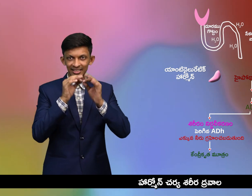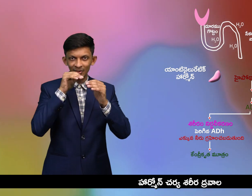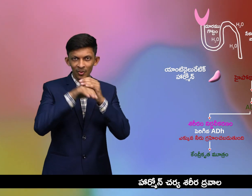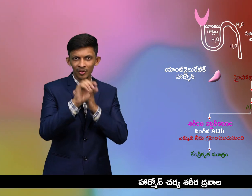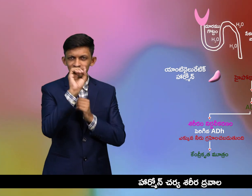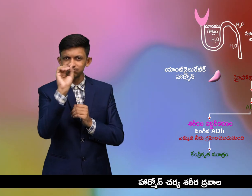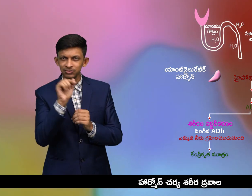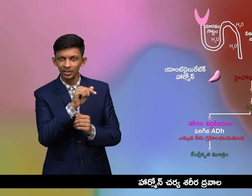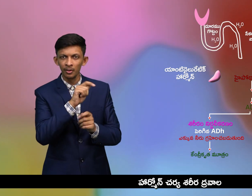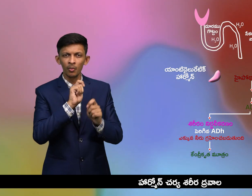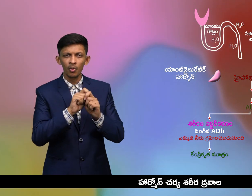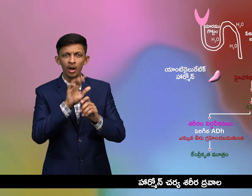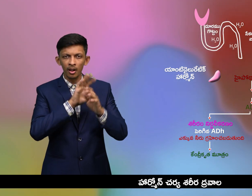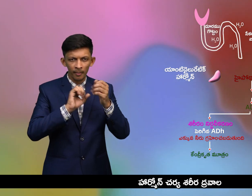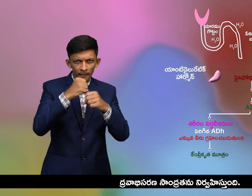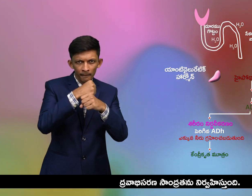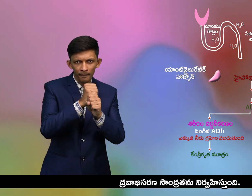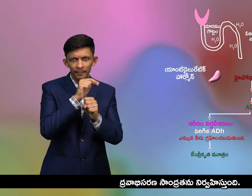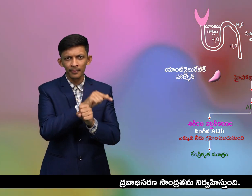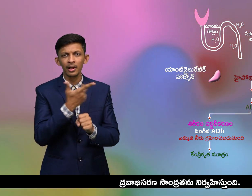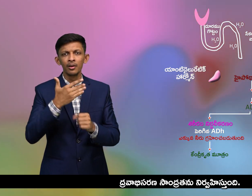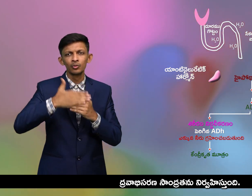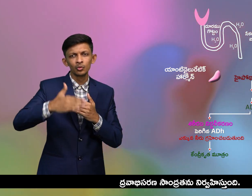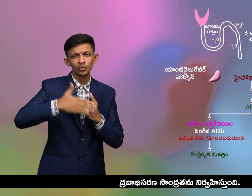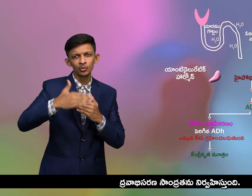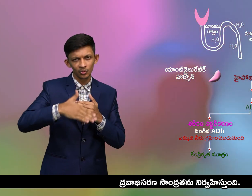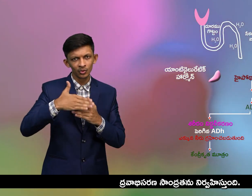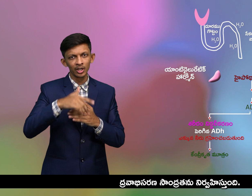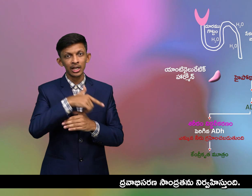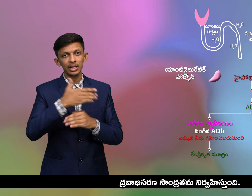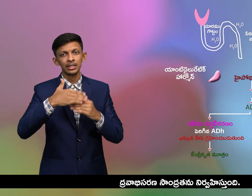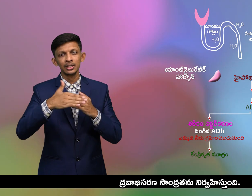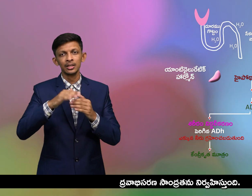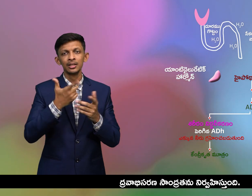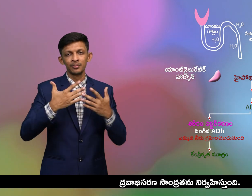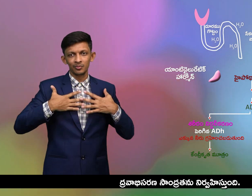హార్మోన్ చర్య శరీర ద్రవాల ద్రవాభిసరణ సాంద్రతను నిర్వహిస్తుంది.